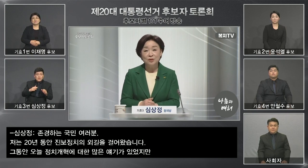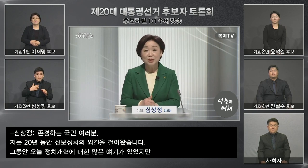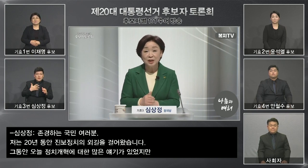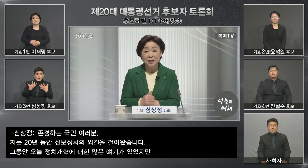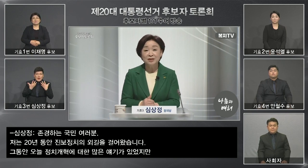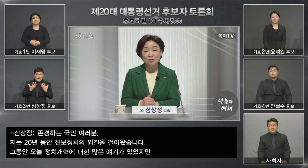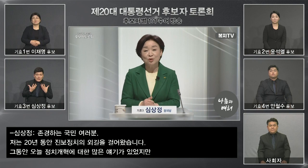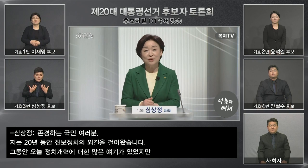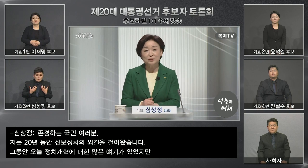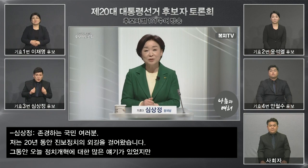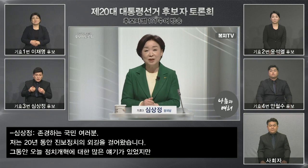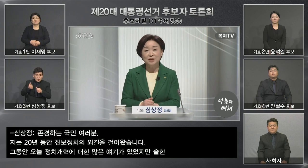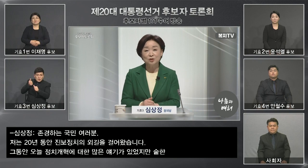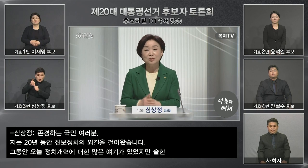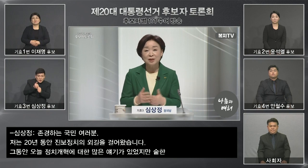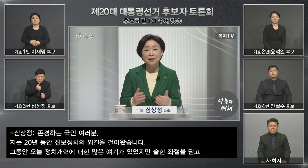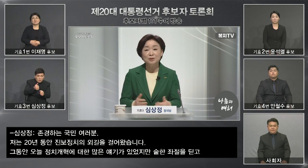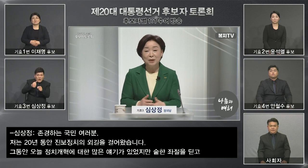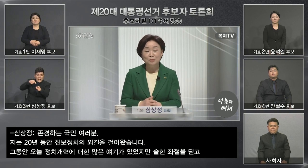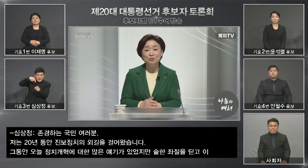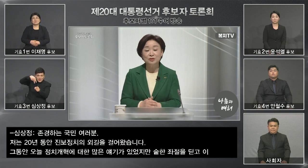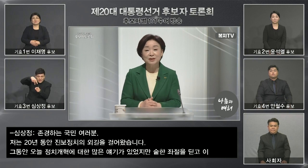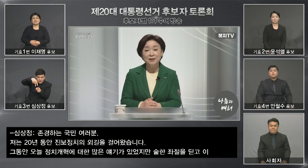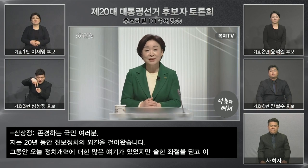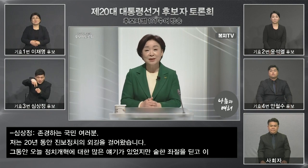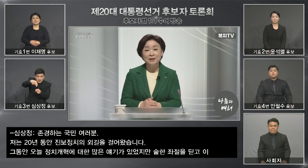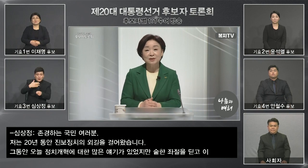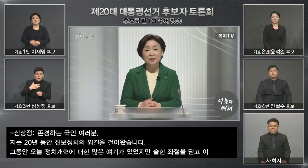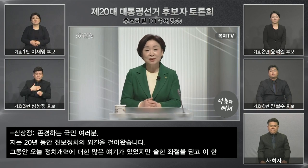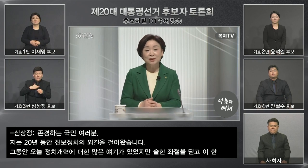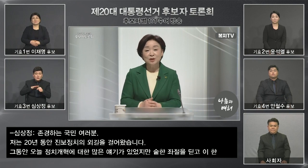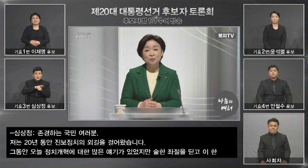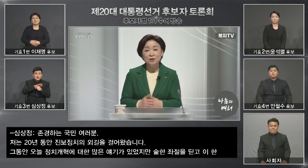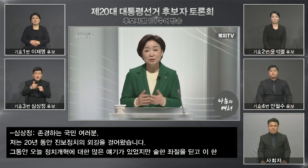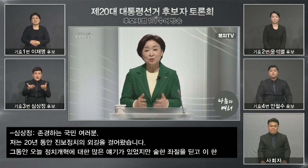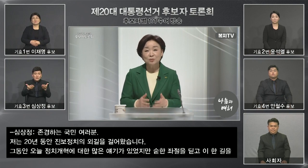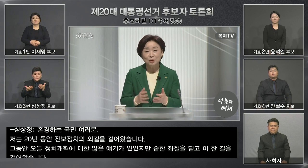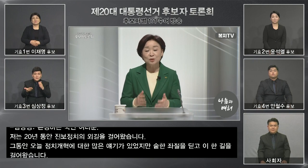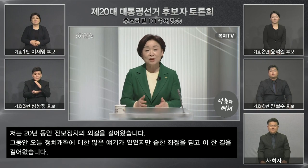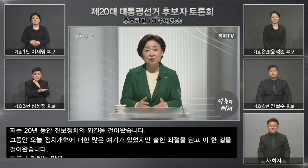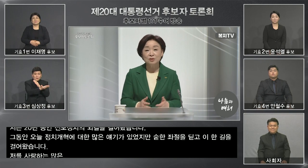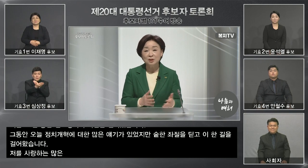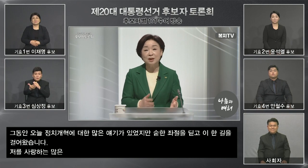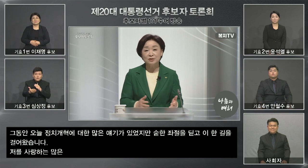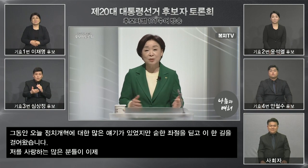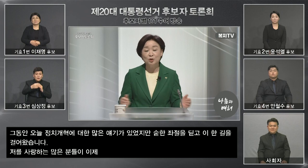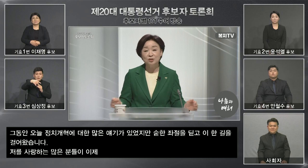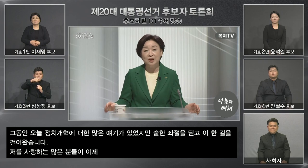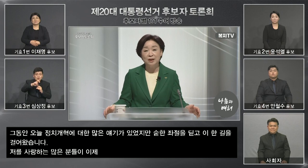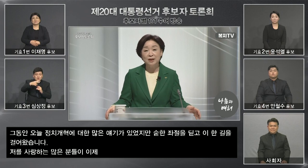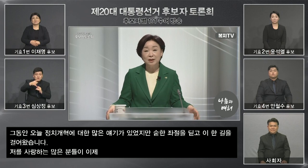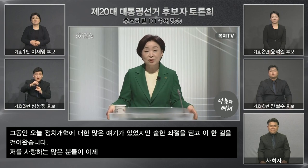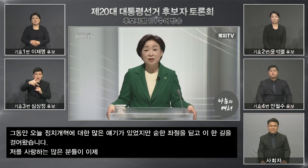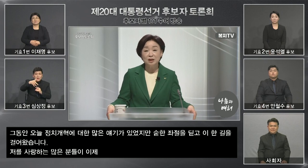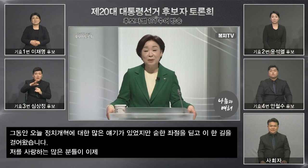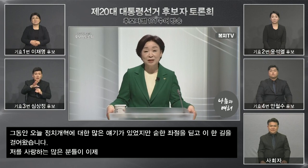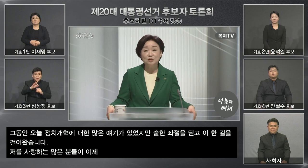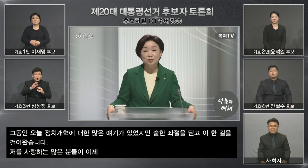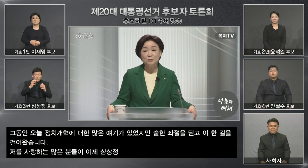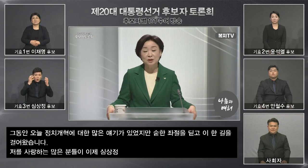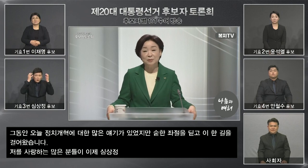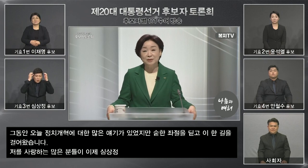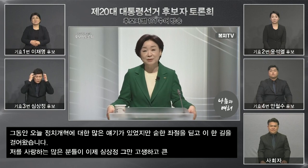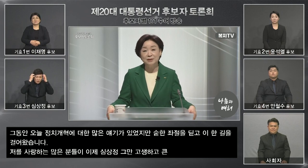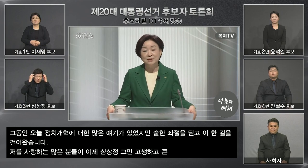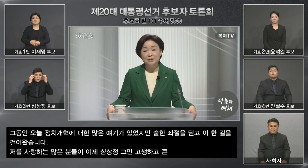이 한길을 걸어왔습니다. 저를 사랑하는 많은 분들이 이제 심상정 그만 고생하고 큰당 가서 하면 어때 이런 얘기를